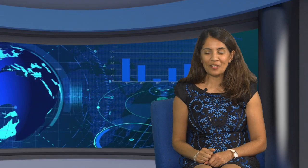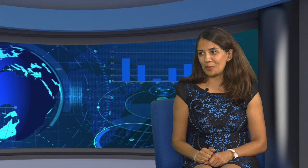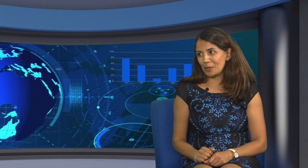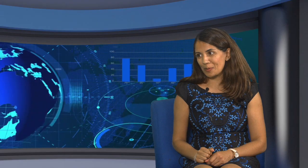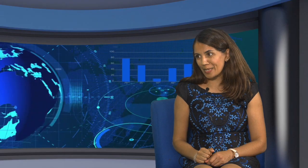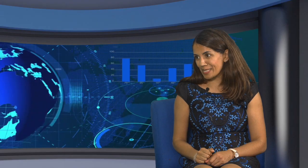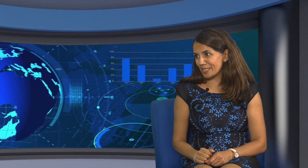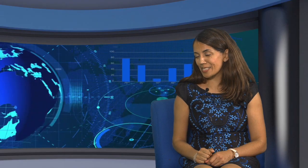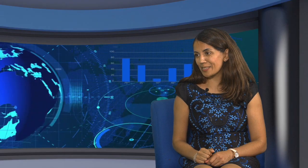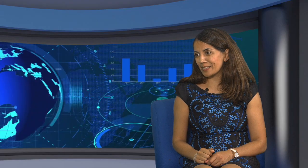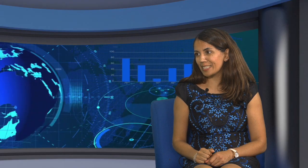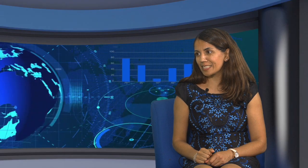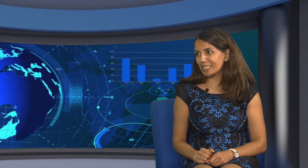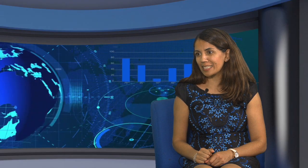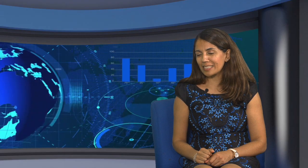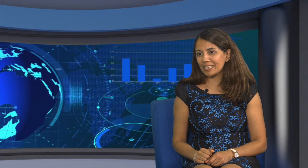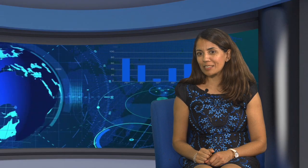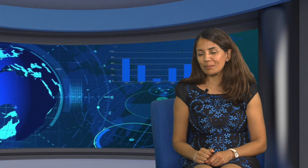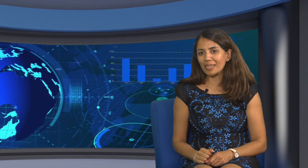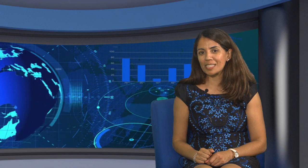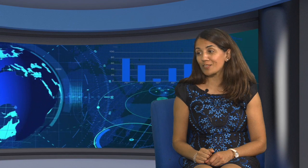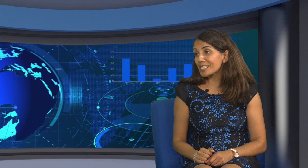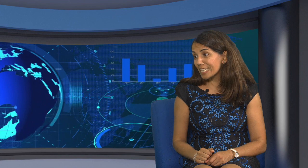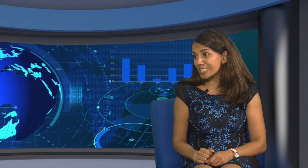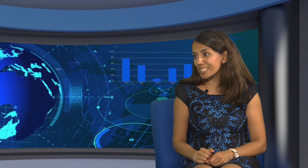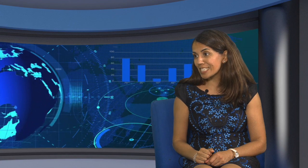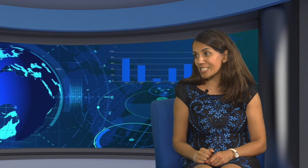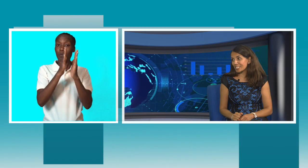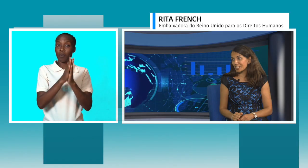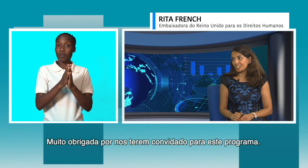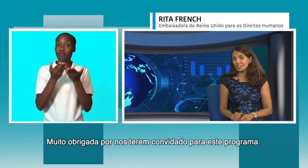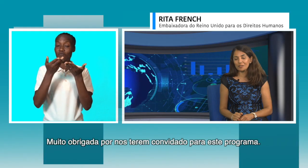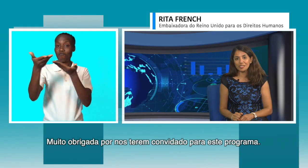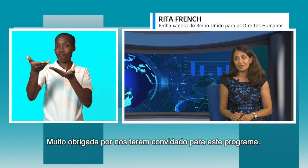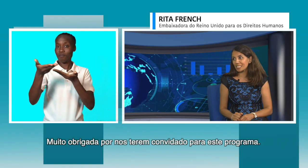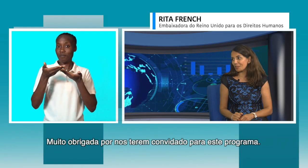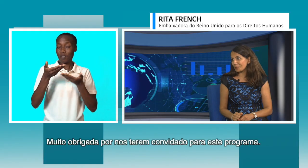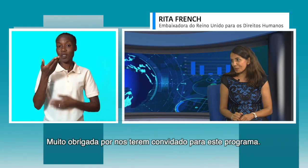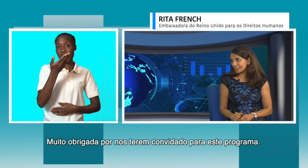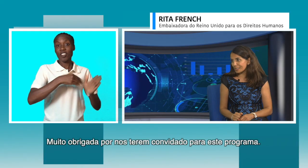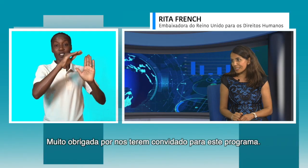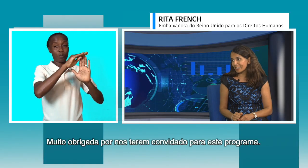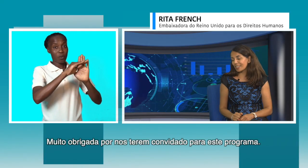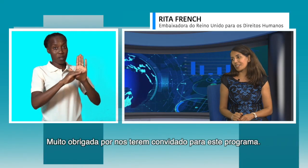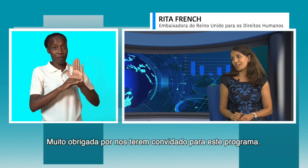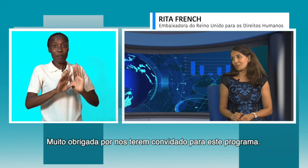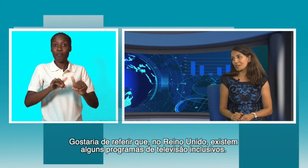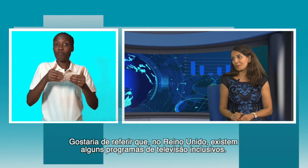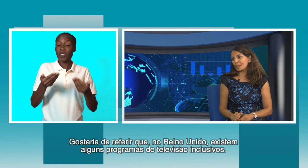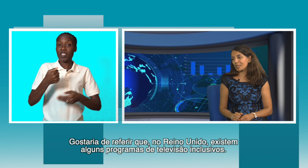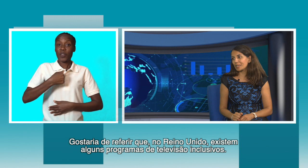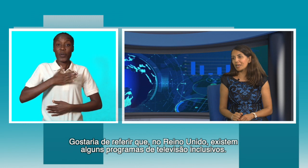Obrigada por me conviverem ao estúdio aqui hoje. e é fantástico. Muito obrigada por nos terem convidado para este programa.